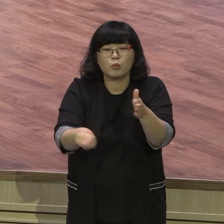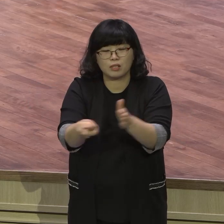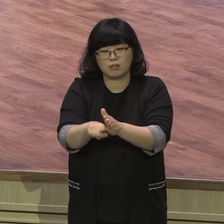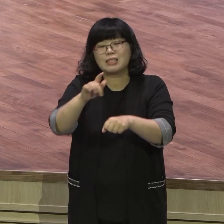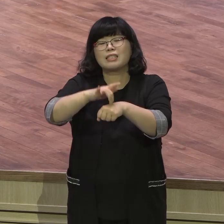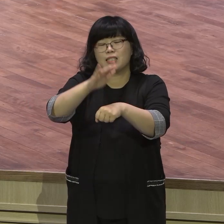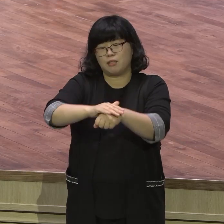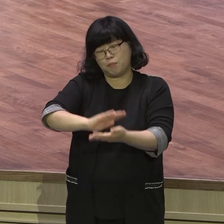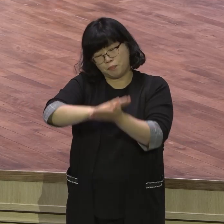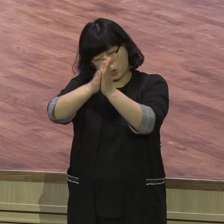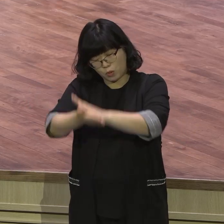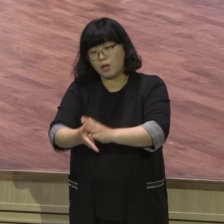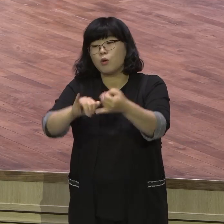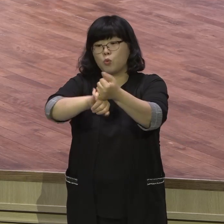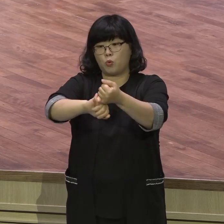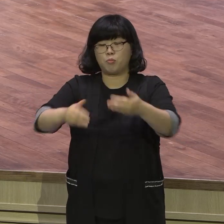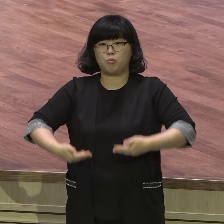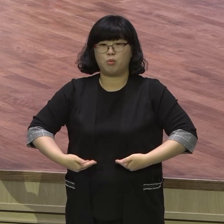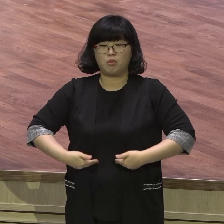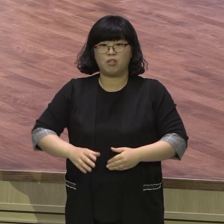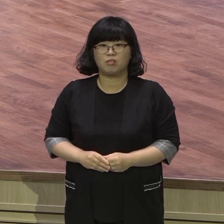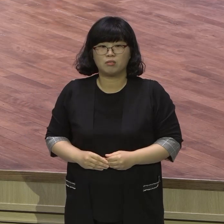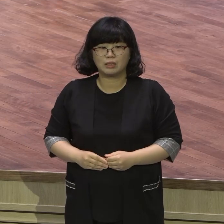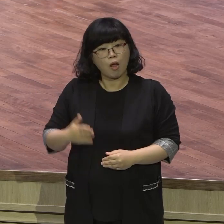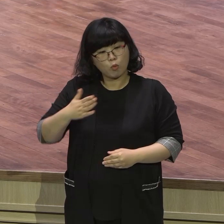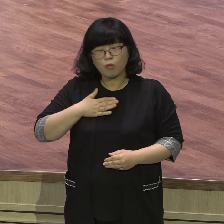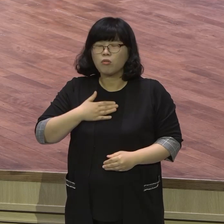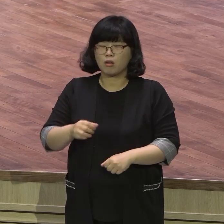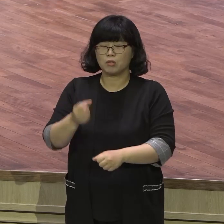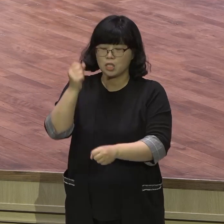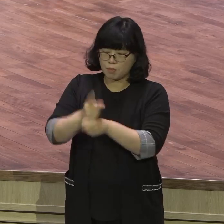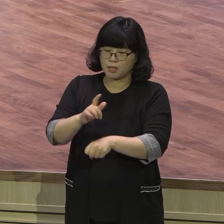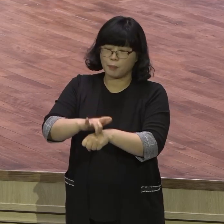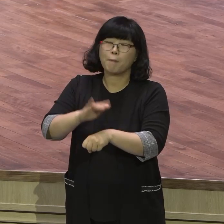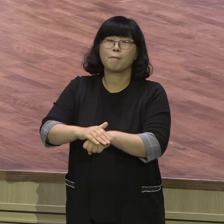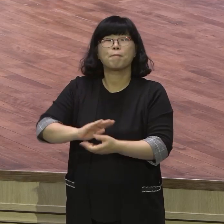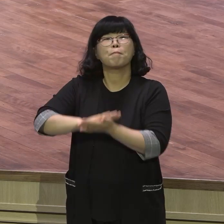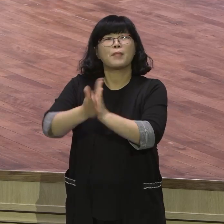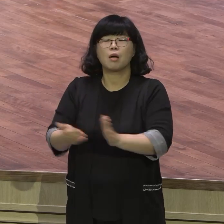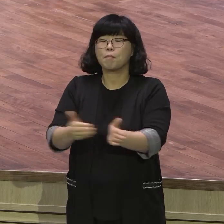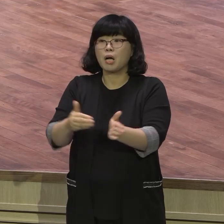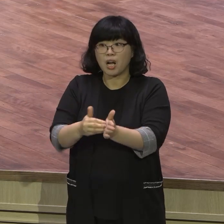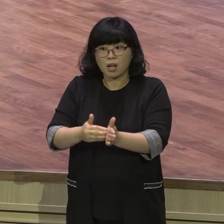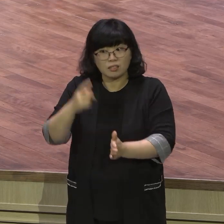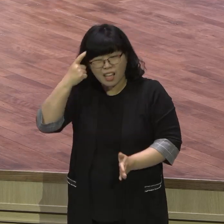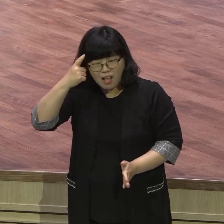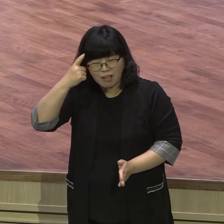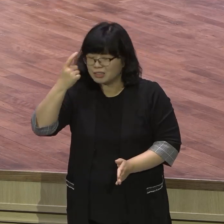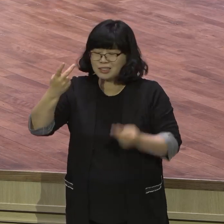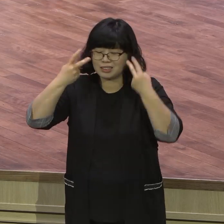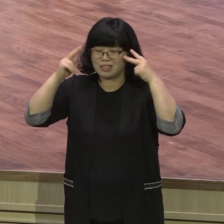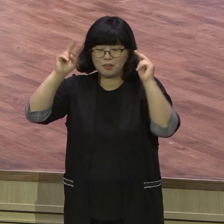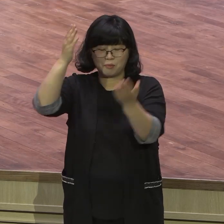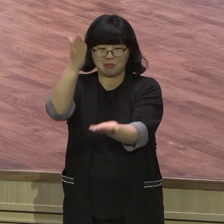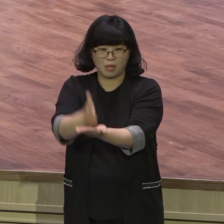바뀐 것지. 바뀐 것인데 문제사건 오면 본성이 확 드러나버려요. 애틀이 나온다. 그래서